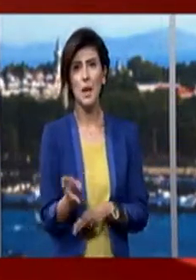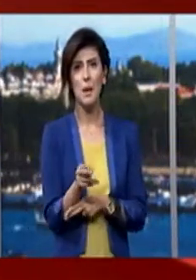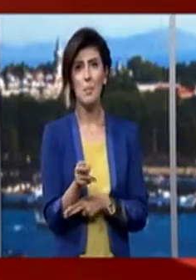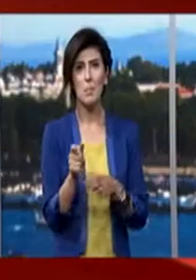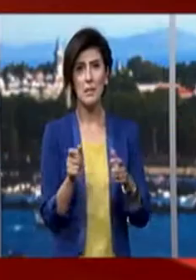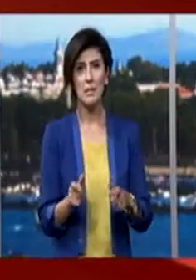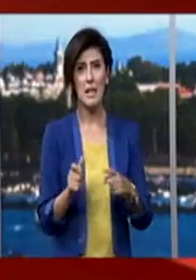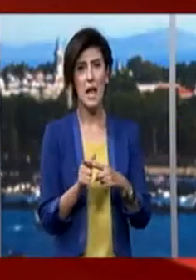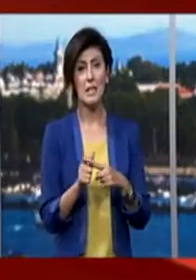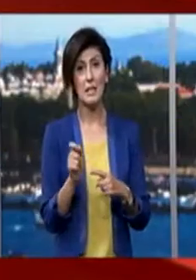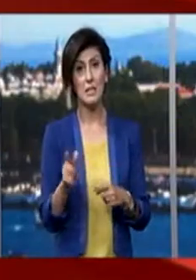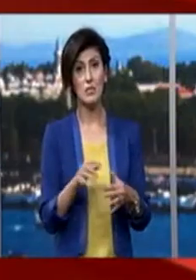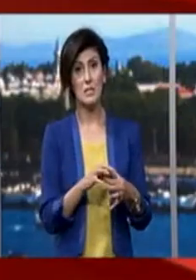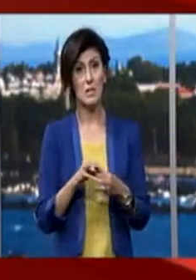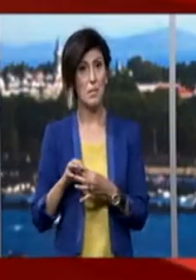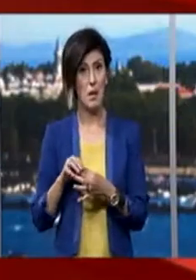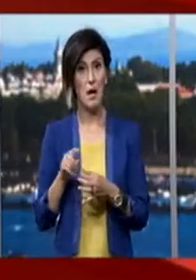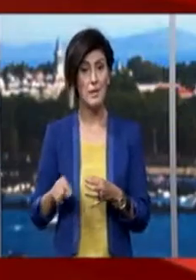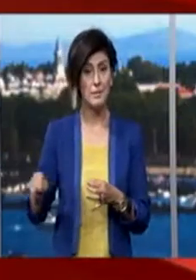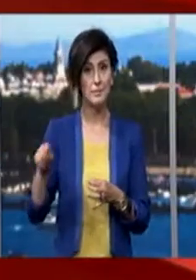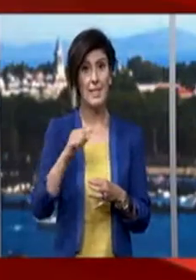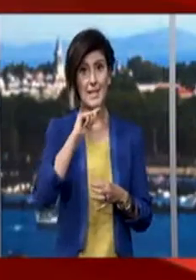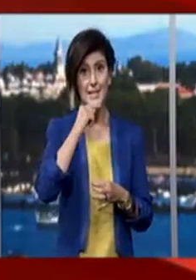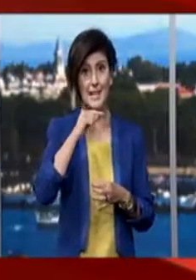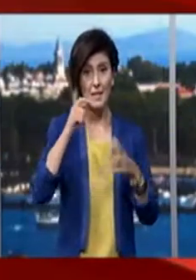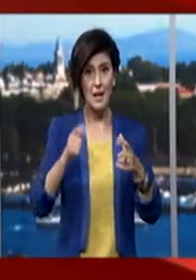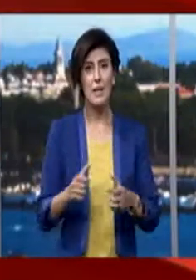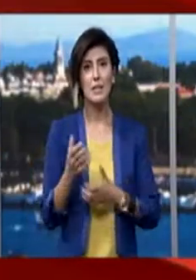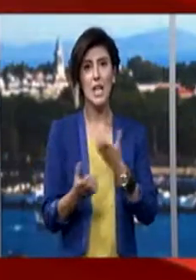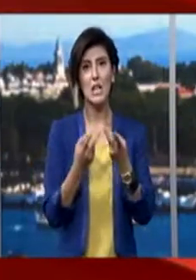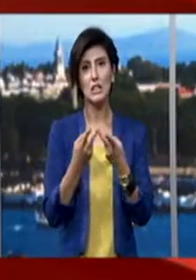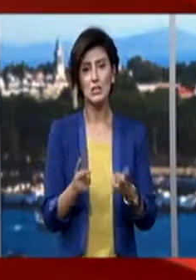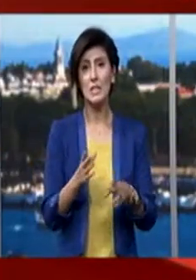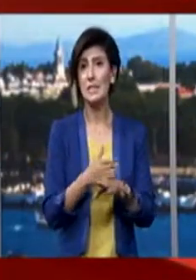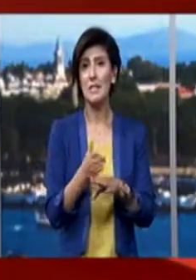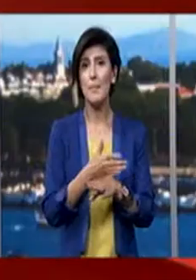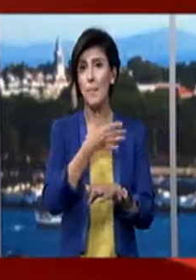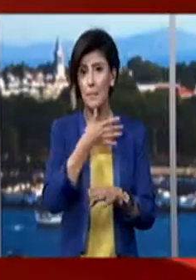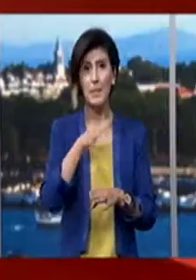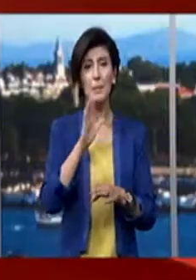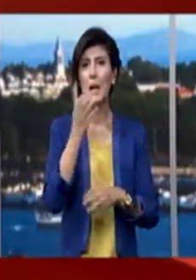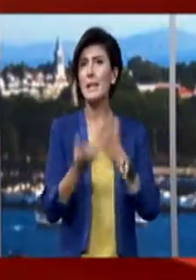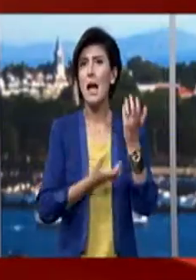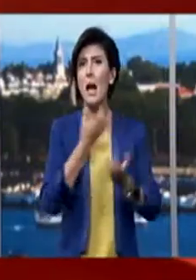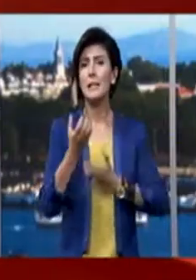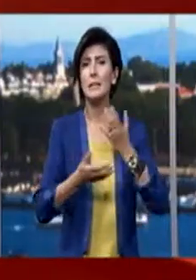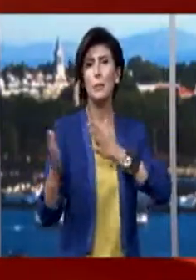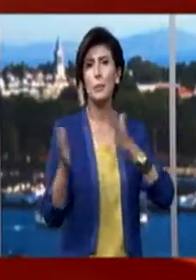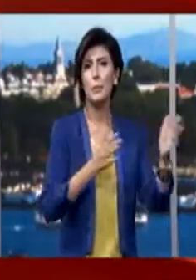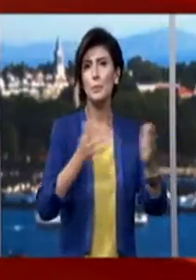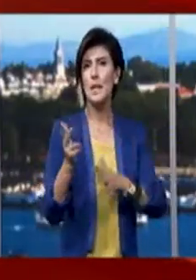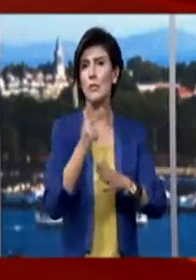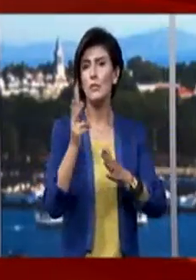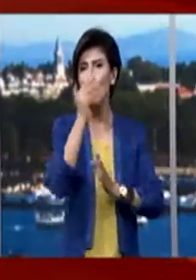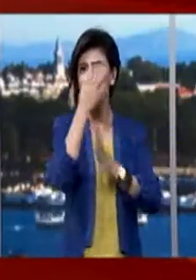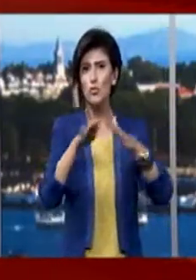Balıkesir'in Erdek ilçesine bağlı Ocaklar mevkiindeki zeytinlik alanda yangın çıktı. Sebebi henüz belirlenemeyen yangın rüzgarın da etkisiyle